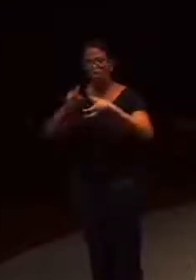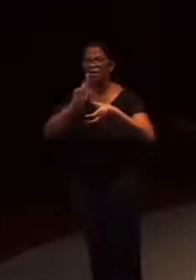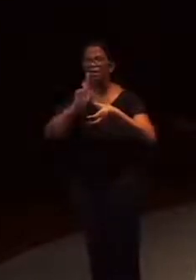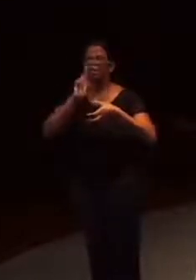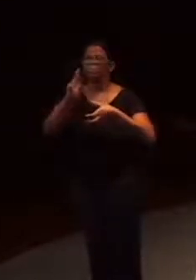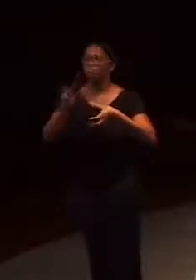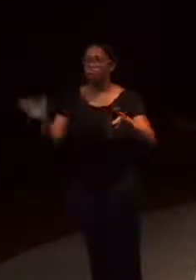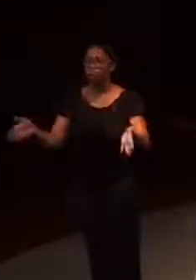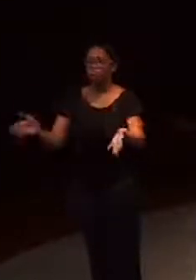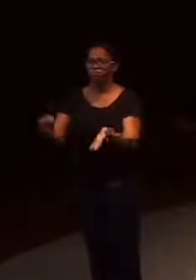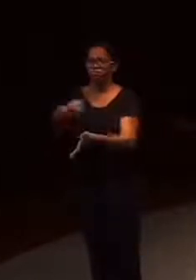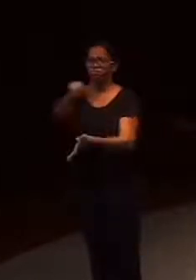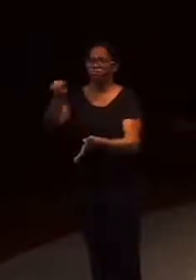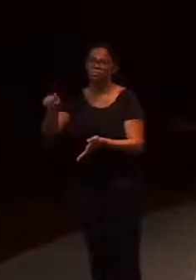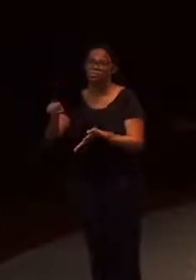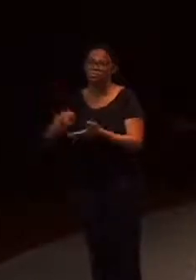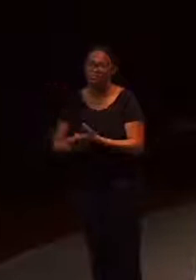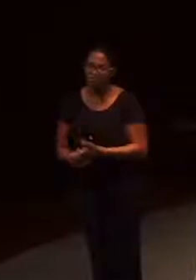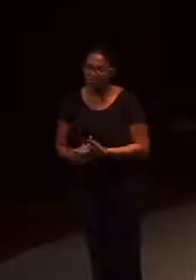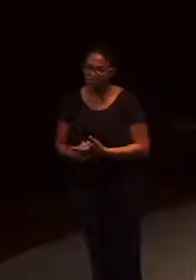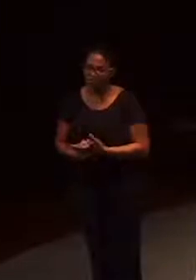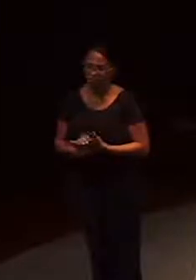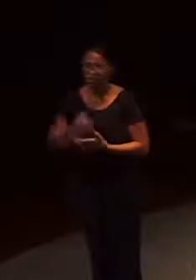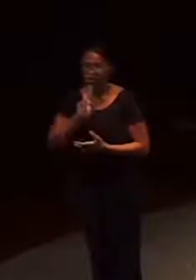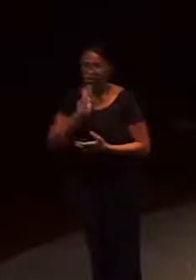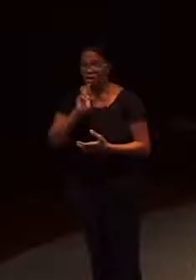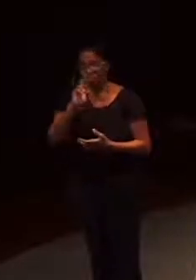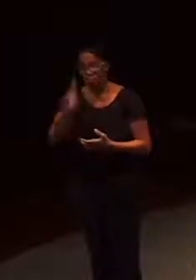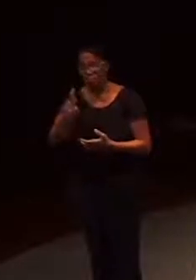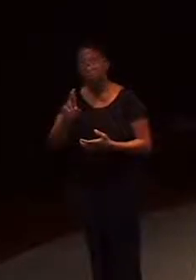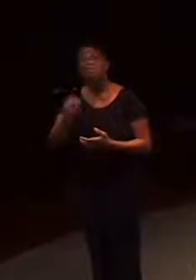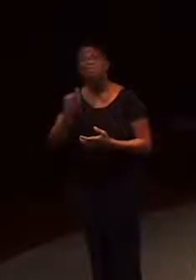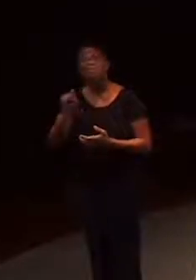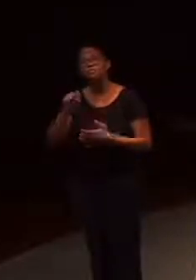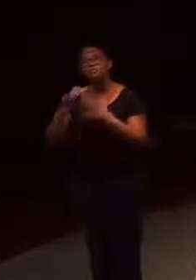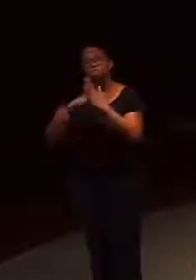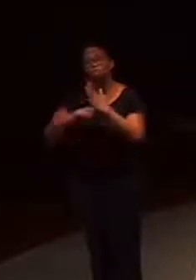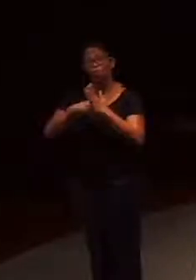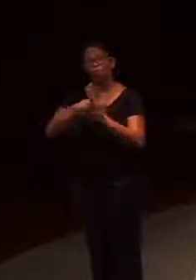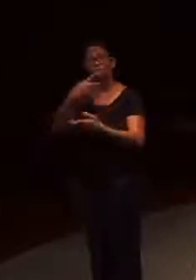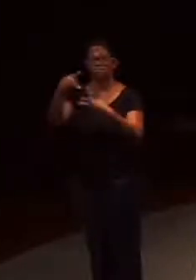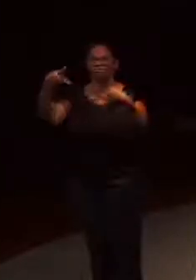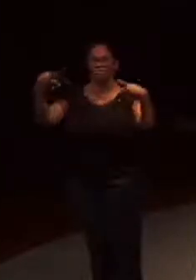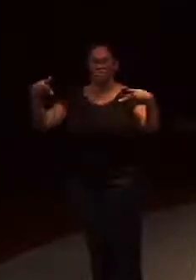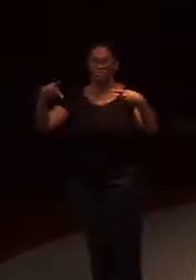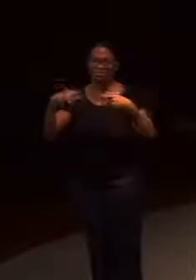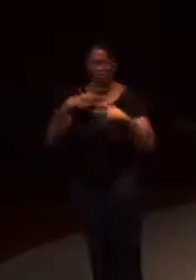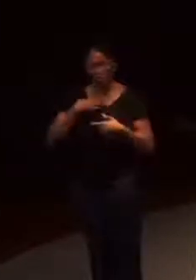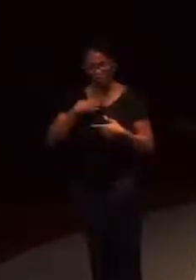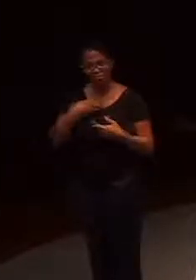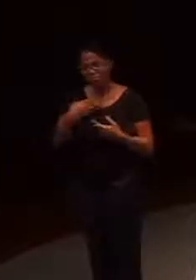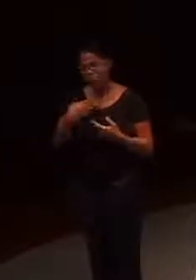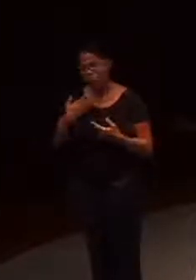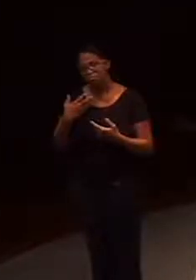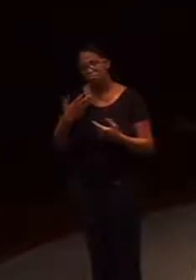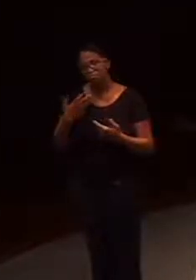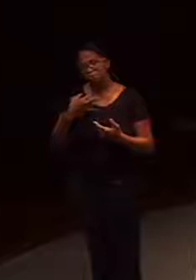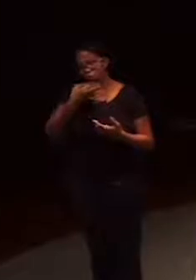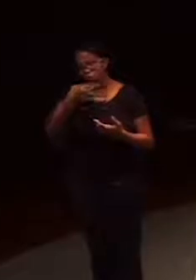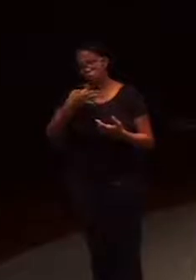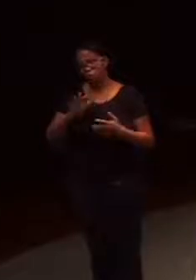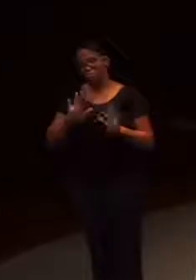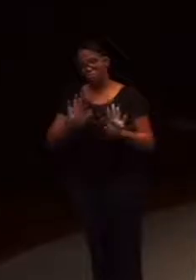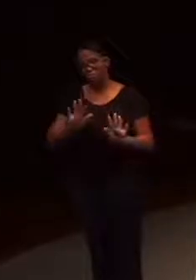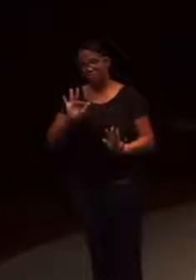resposta a essa necessidade, a essa luta. Eu encaro pelo menos assim, né? E é uma luta, como